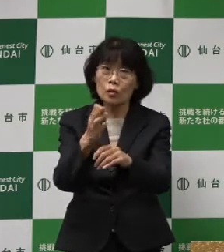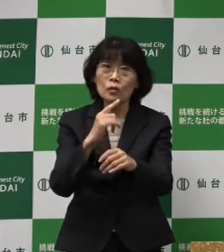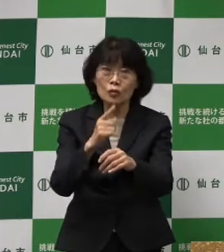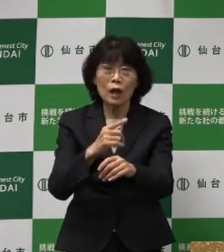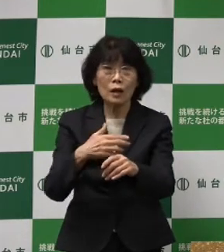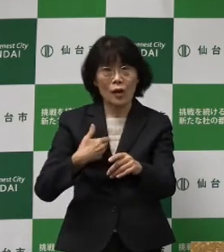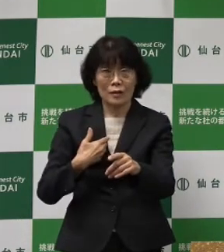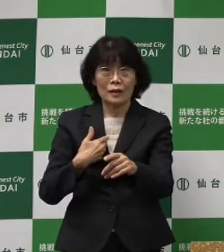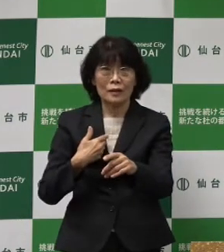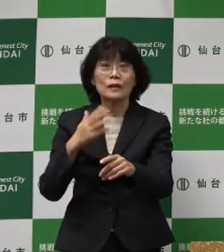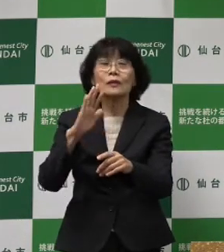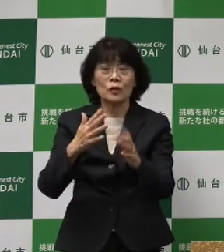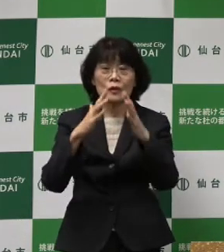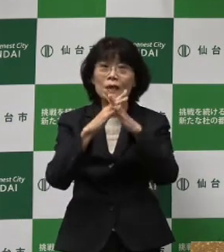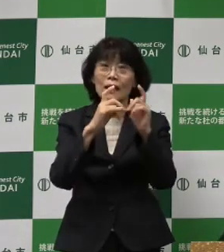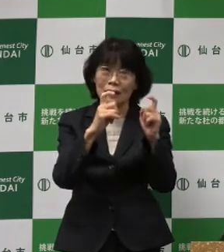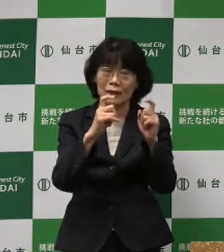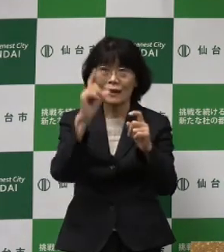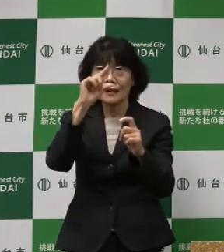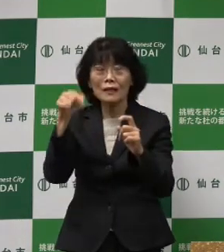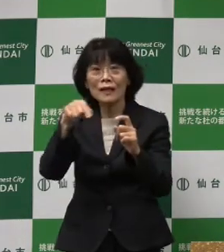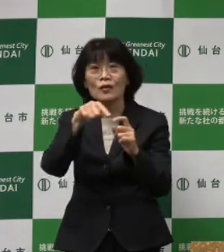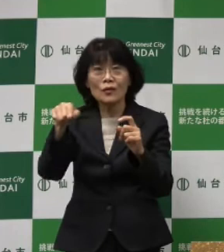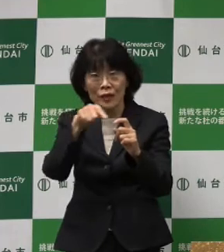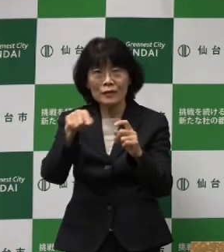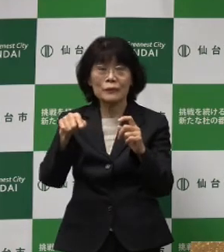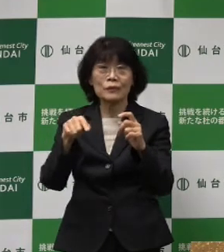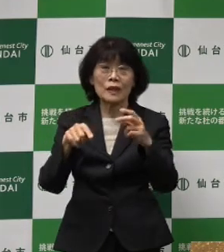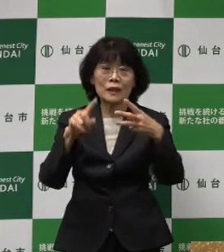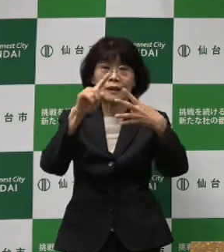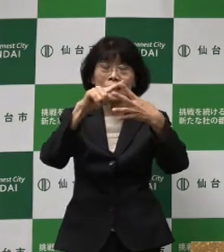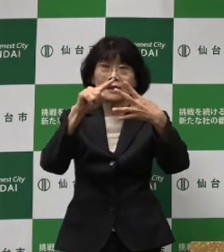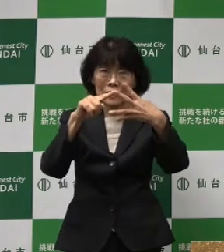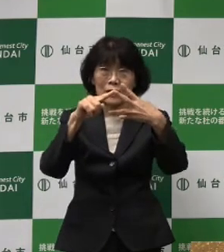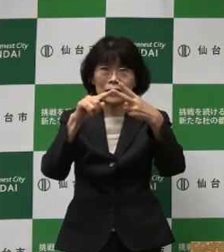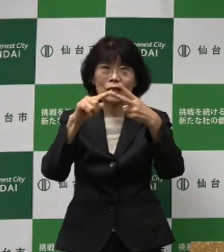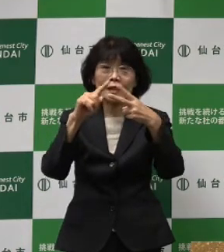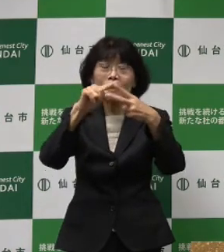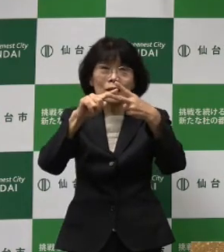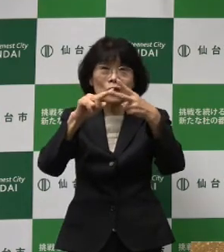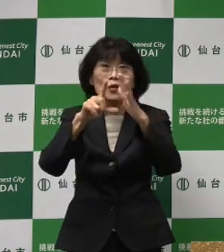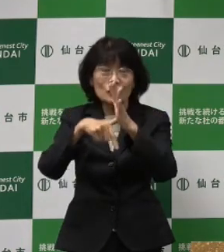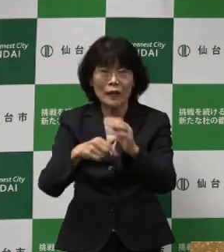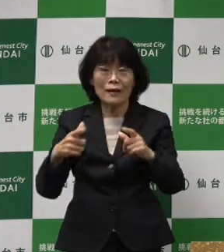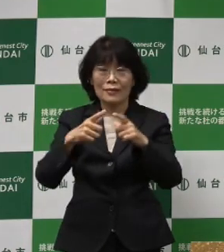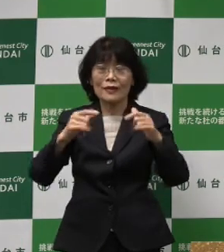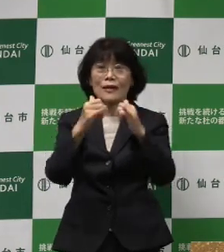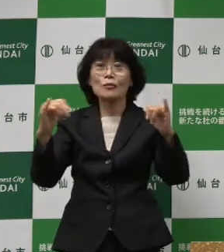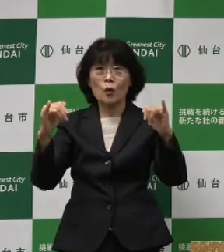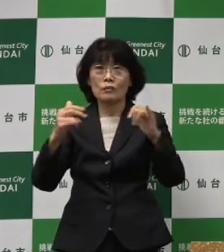城、仙台の場合ですと、1、2回目の接種の時には、大規模接種会場を、まあ、東北大、宮城